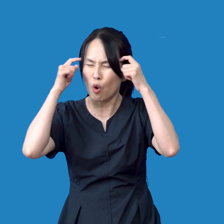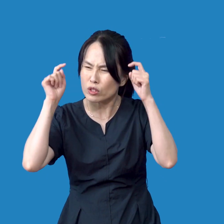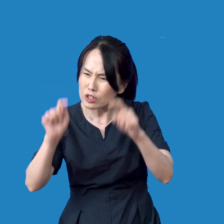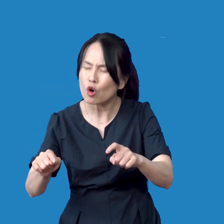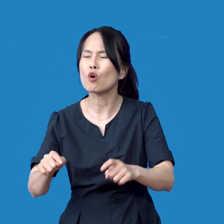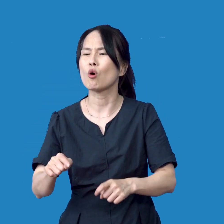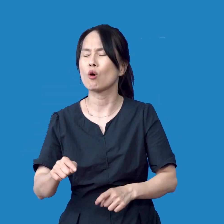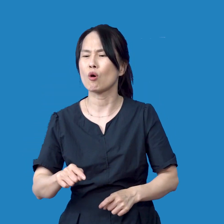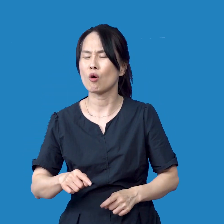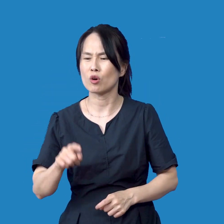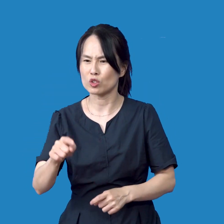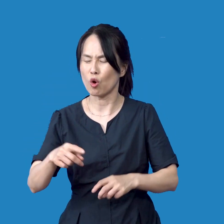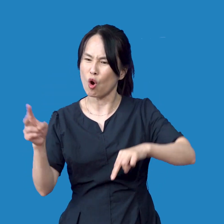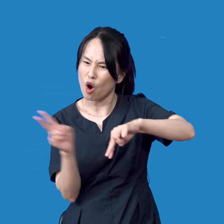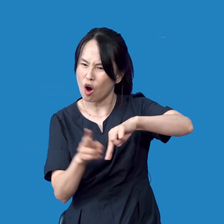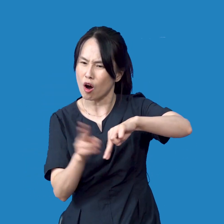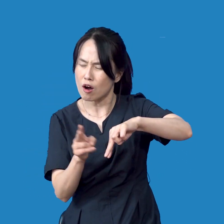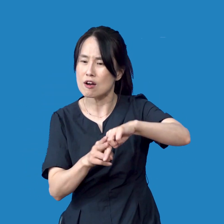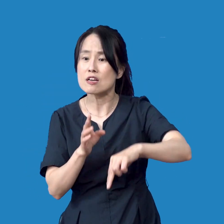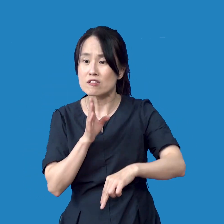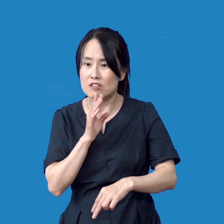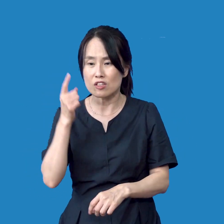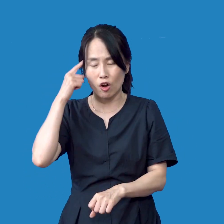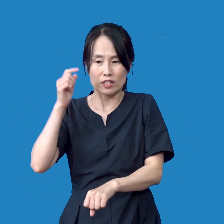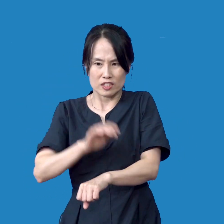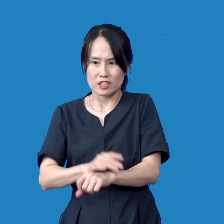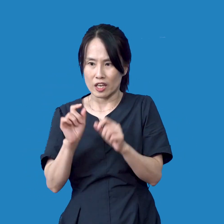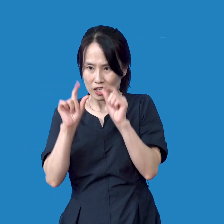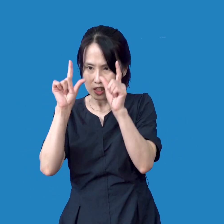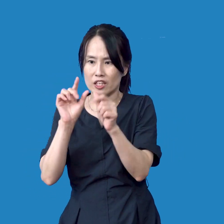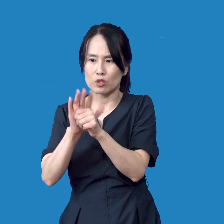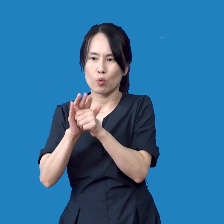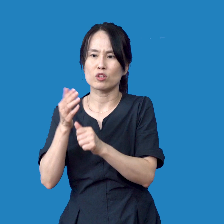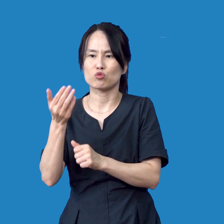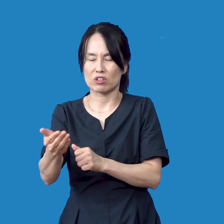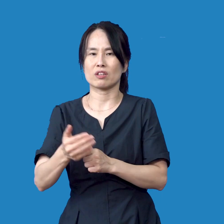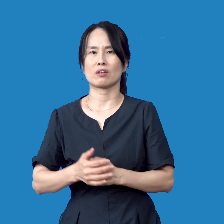너를 매우 쳐서 진정한 지혜를 깨치려고 한다.